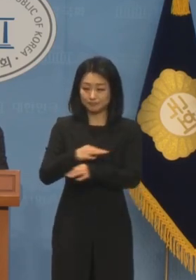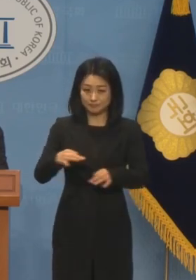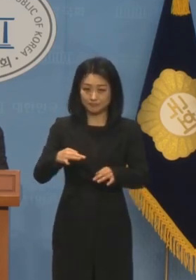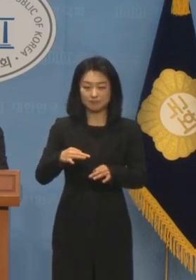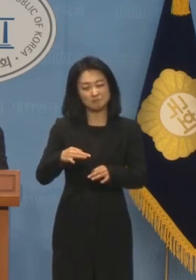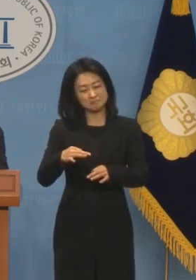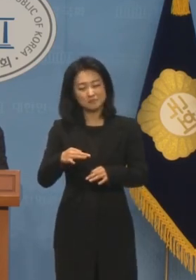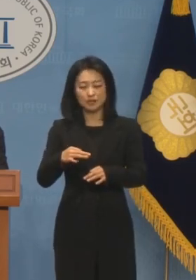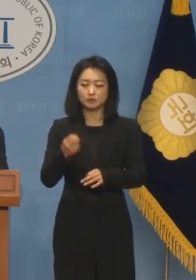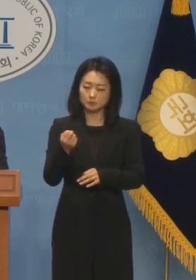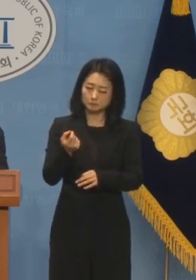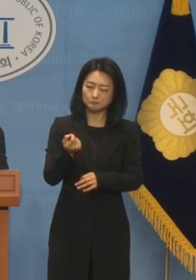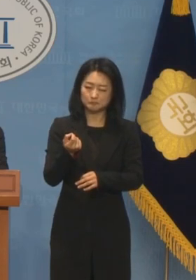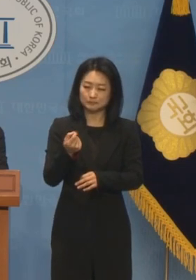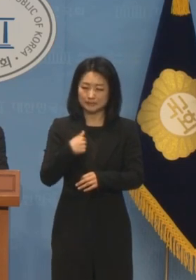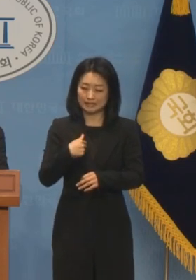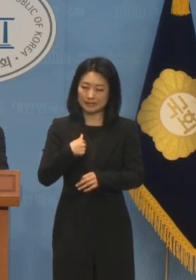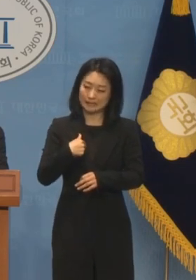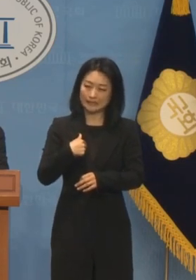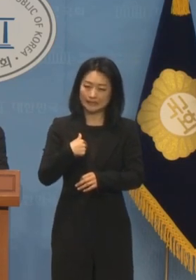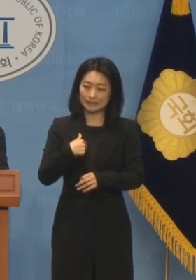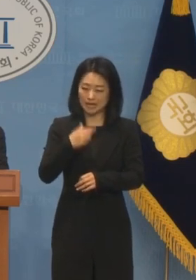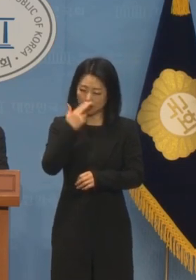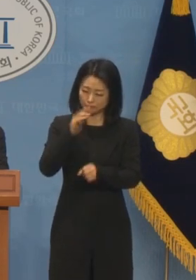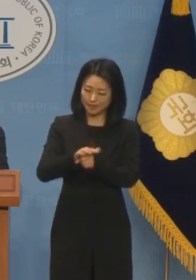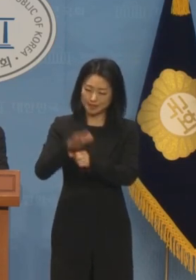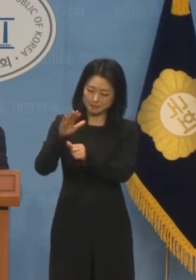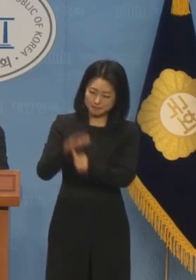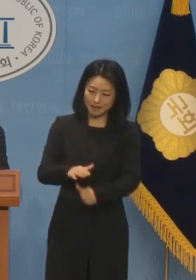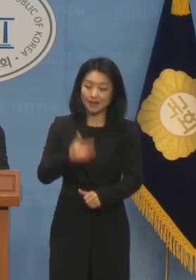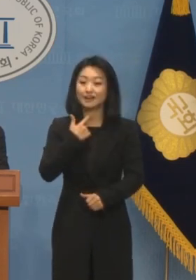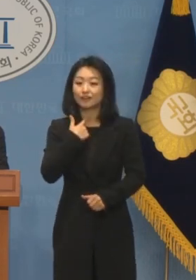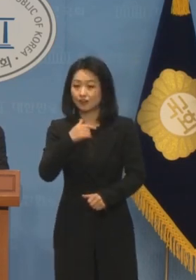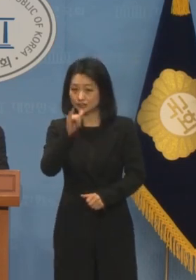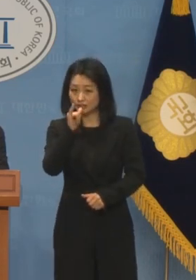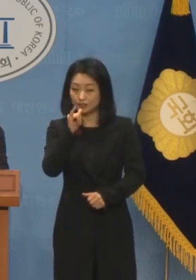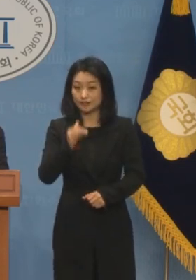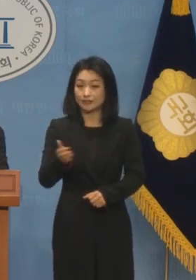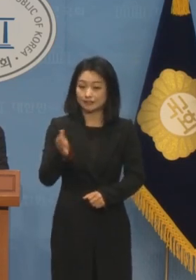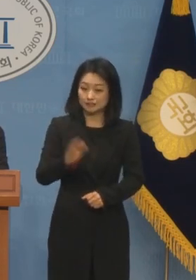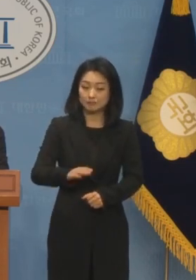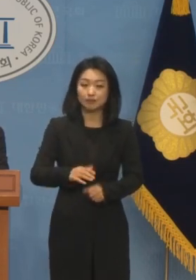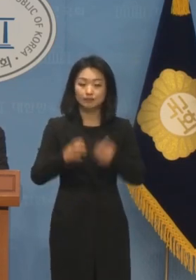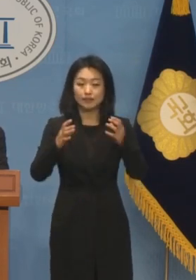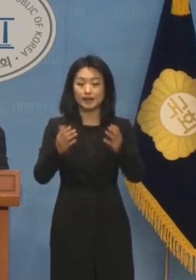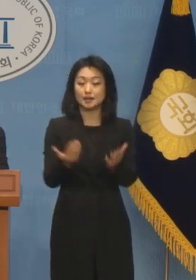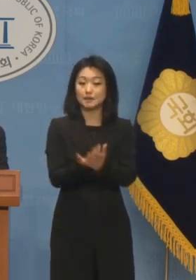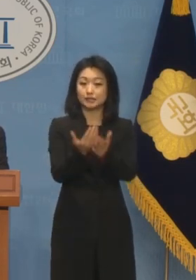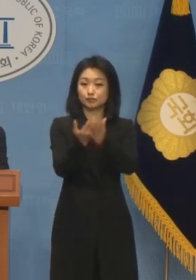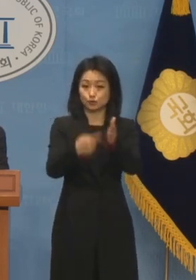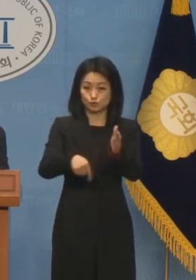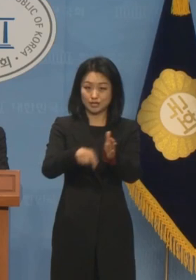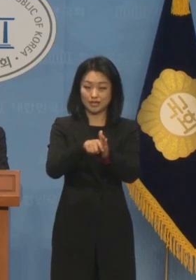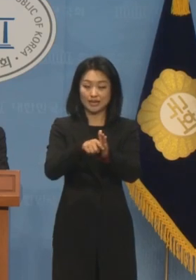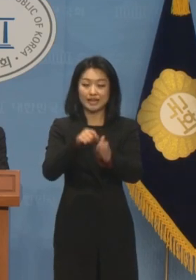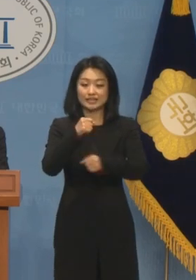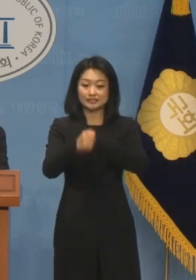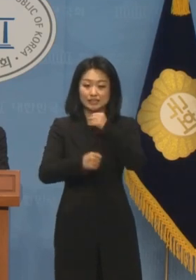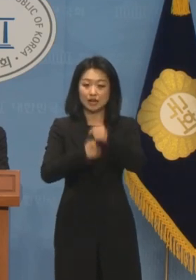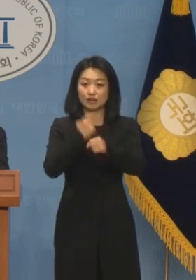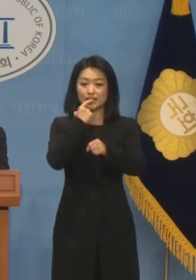낙천도 경험했지만 광복 이후 대한민국의 번영을 이룩한